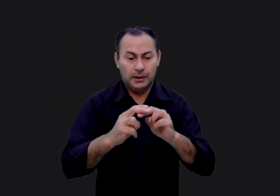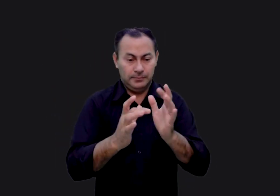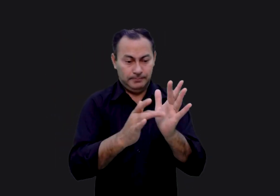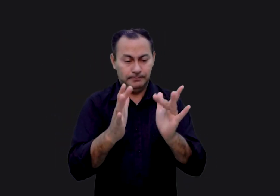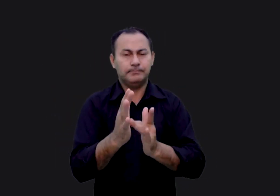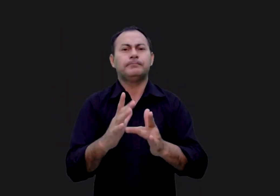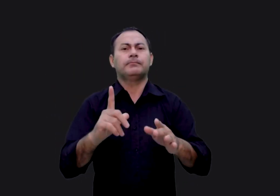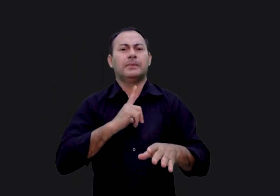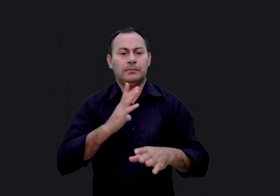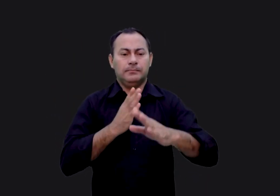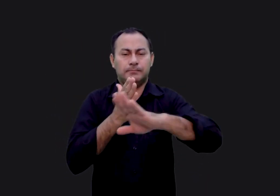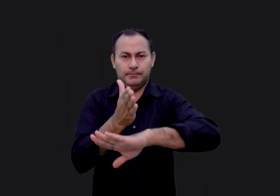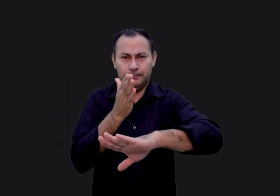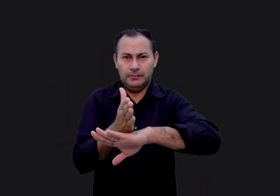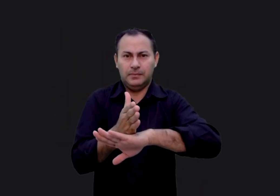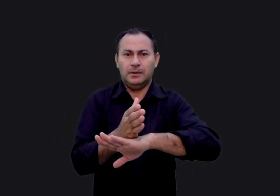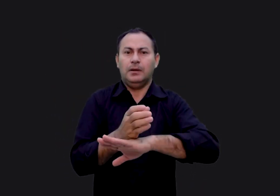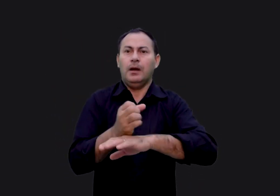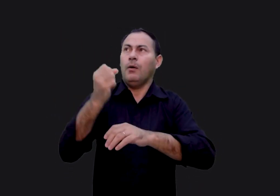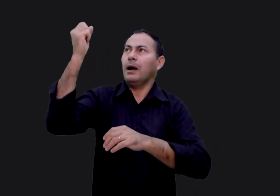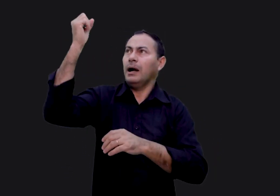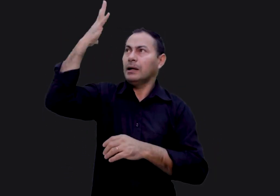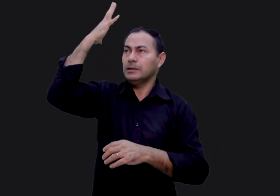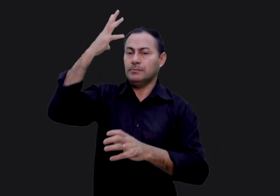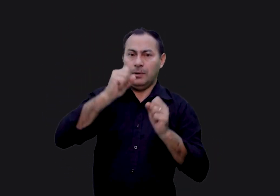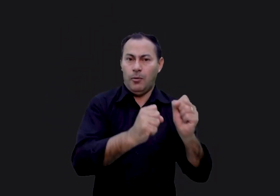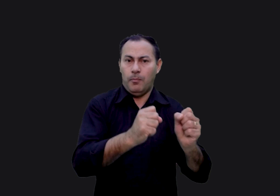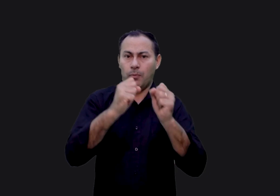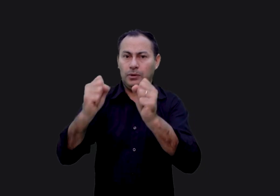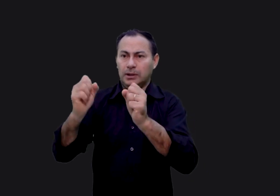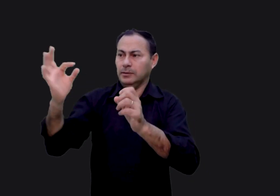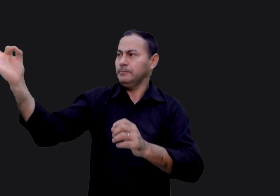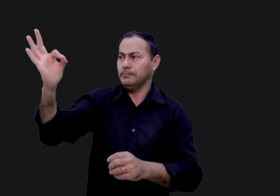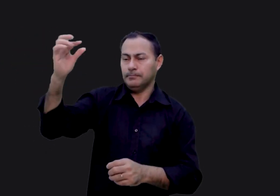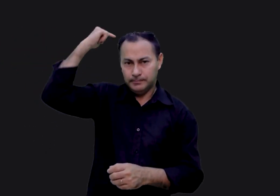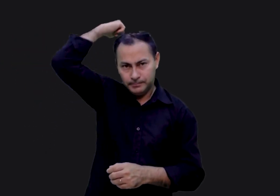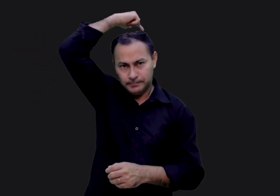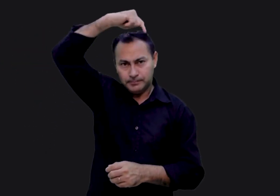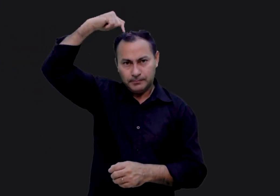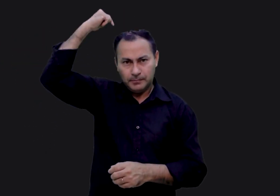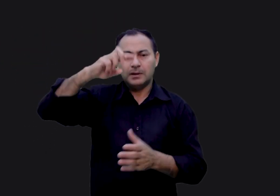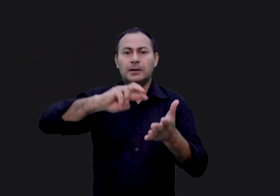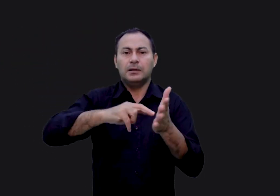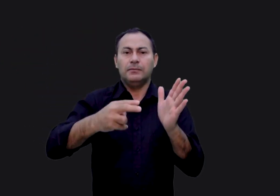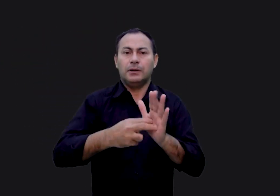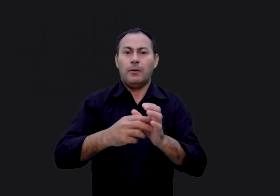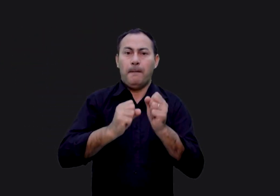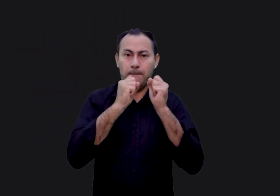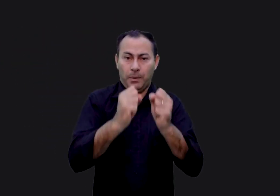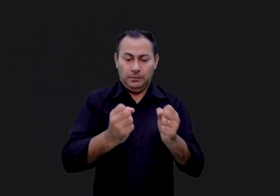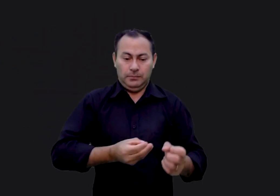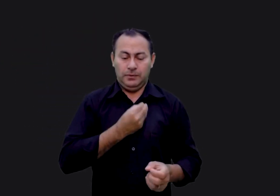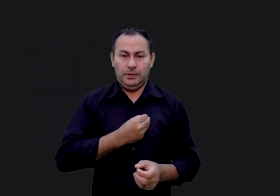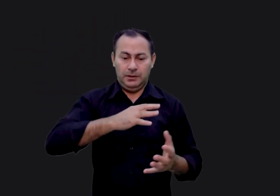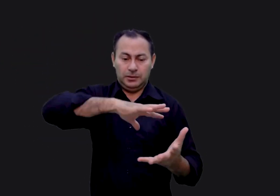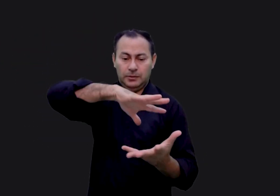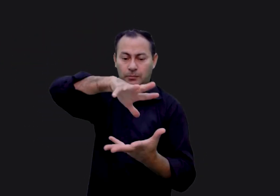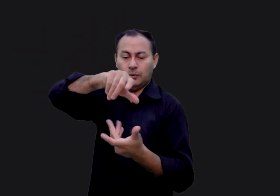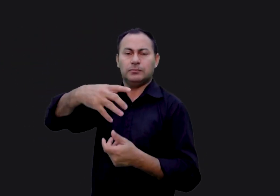de Cristo também temos acesso ao carisma, ao poder do Espírito Santo, o que significa que podemos viver nesse mundo de